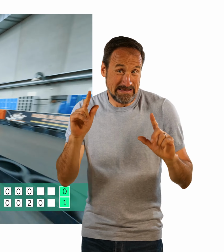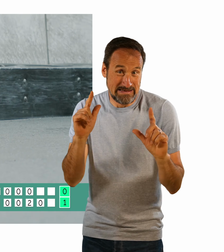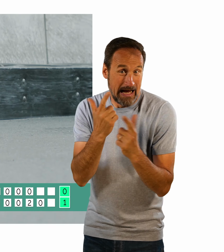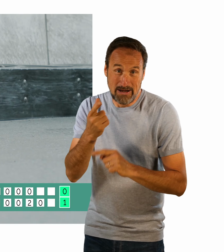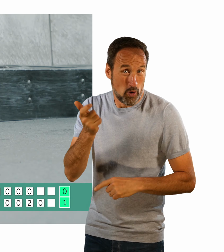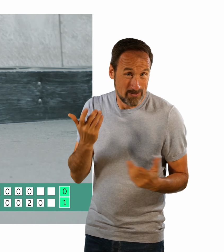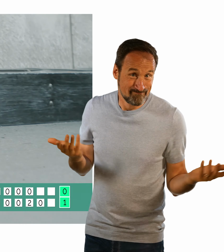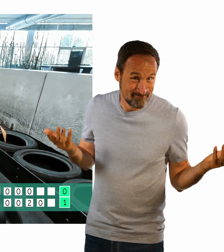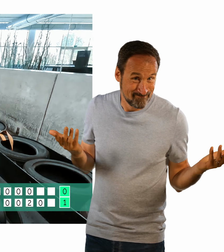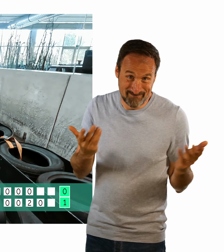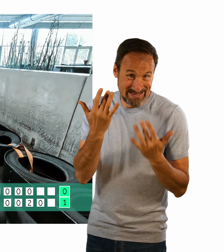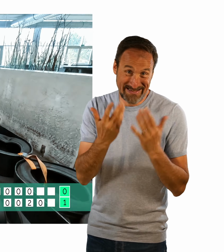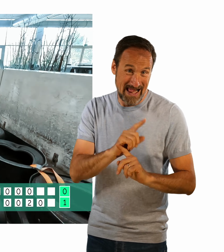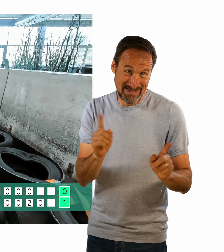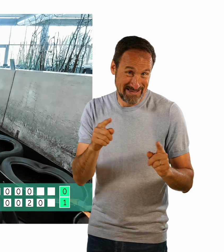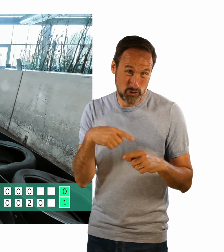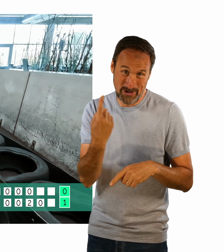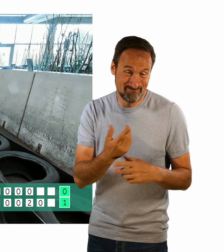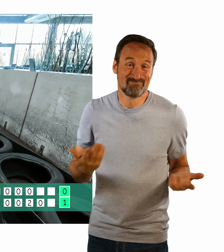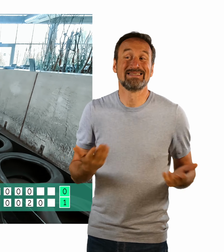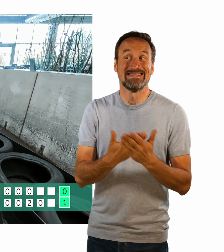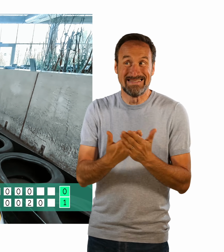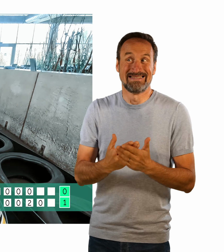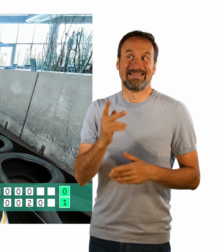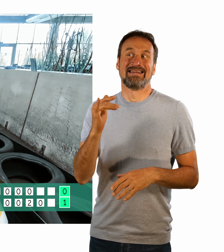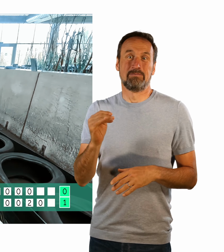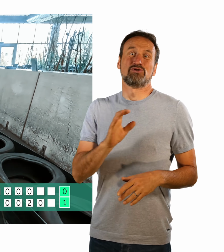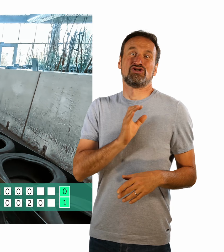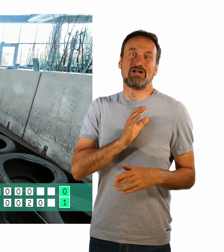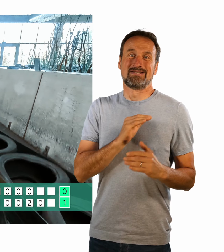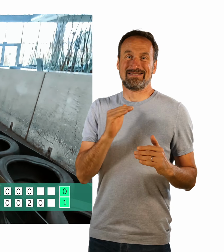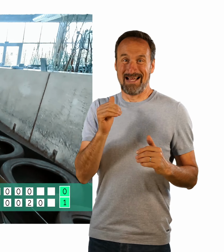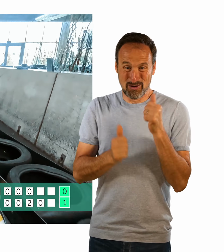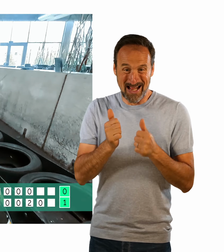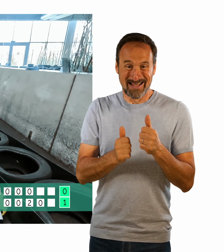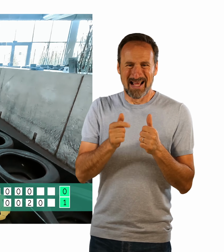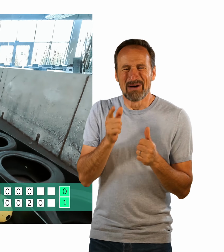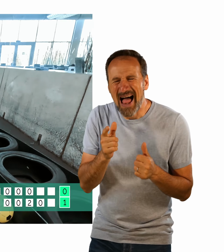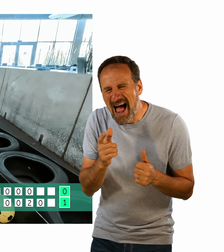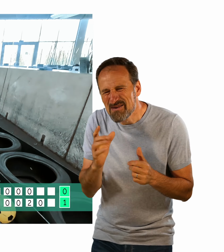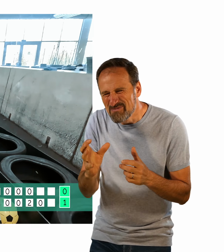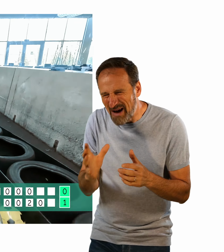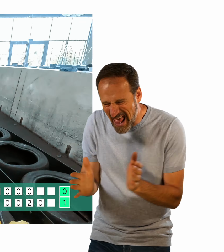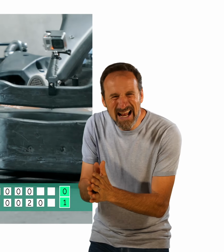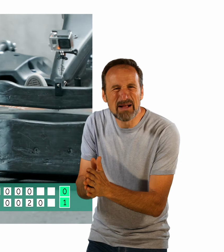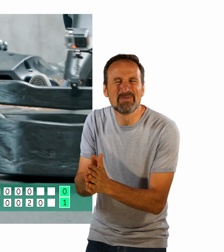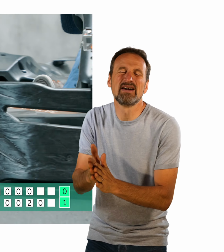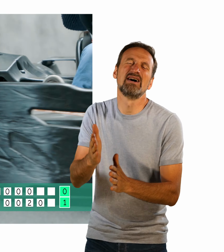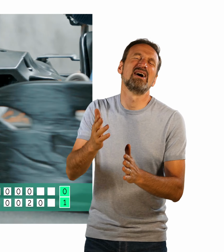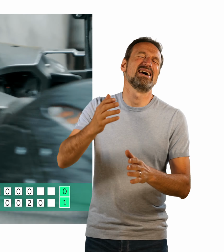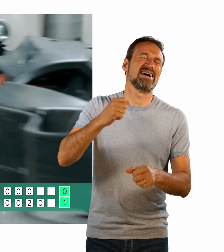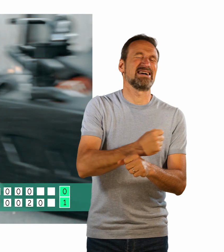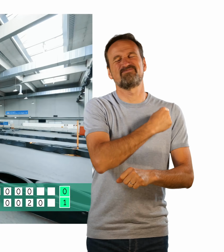Und damit die Chance für Kim hier auszugleichen. Und da hat sie ihn eingeklemmt. Und damit ist dieser Ball